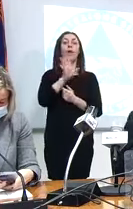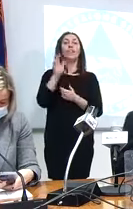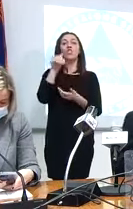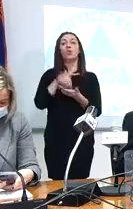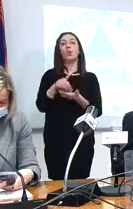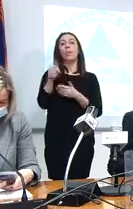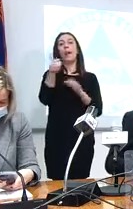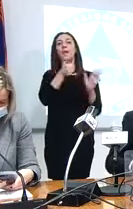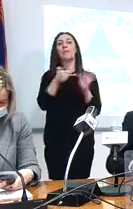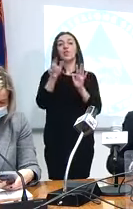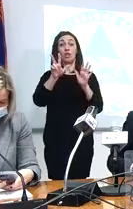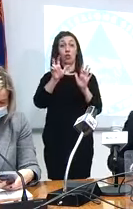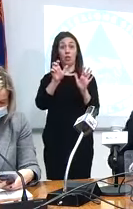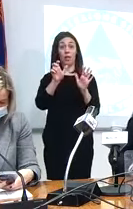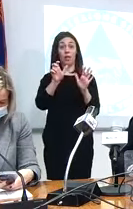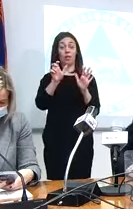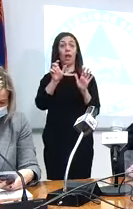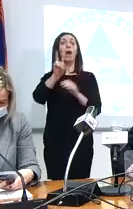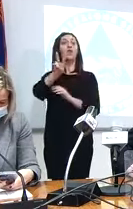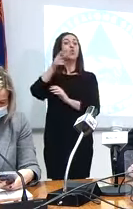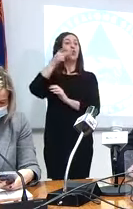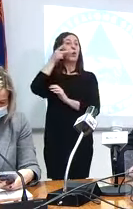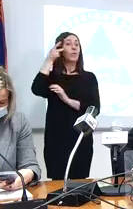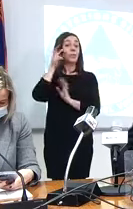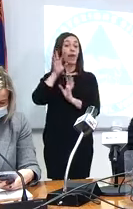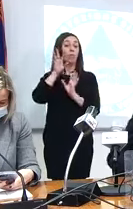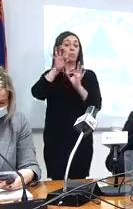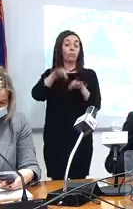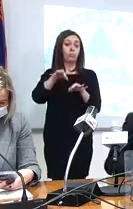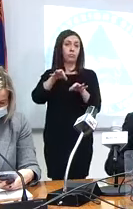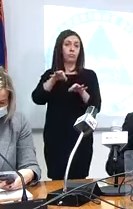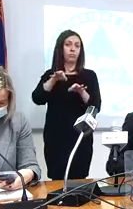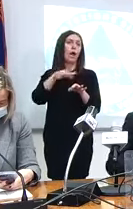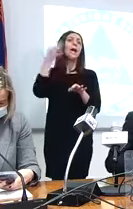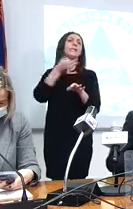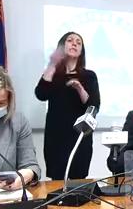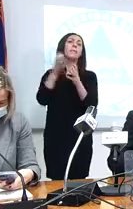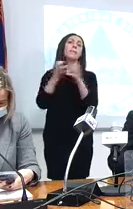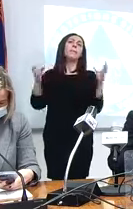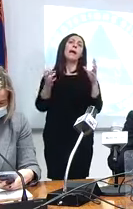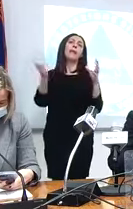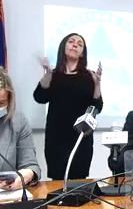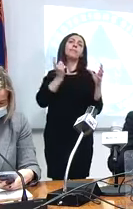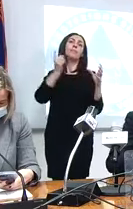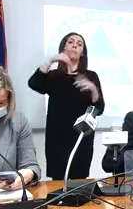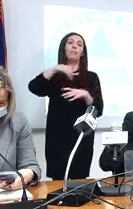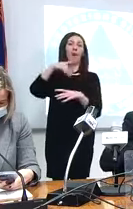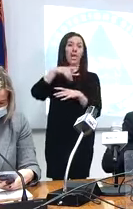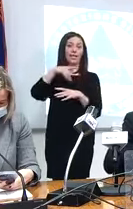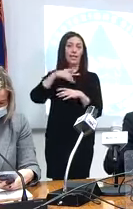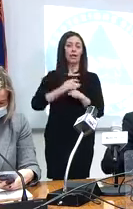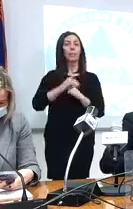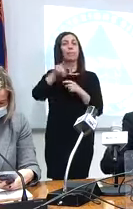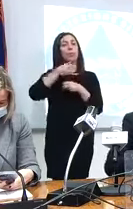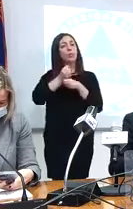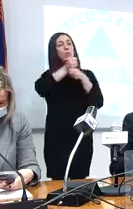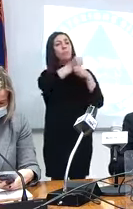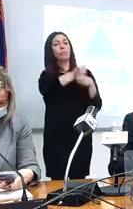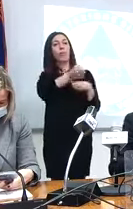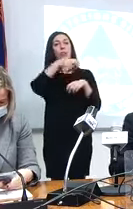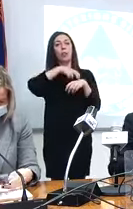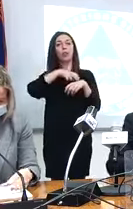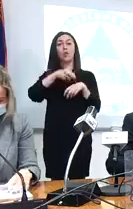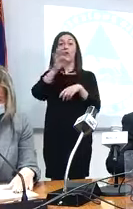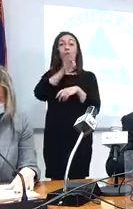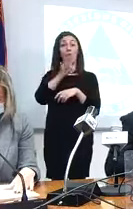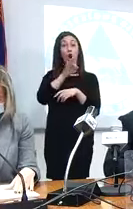6.80, 2 febbraio, Pfizer, parlo sempre di Pfizer. E poi ci sarà il dottor Flor dopo di me che